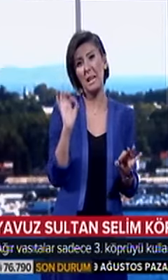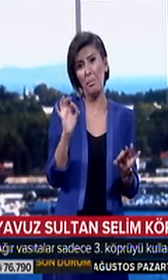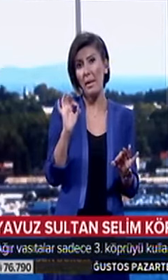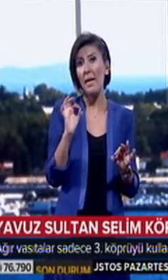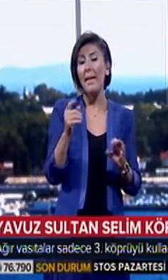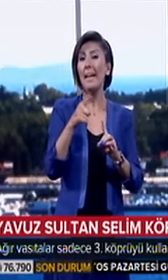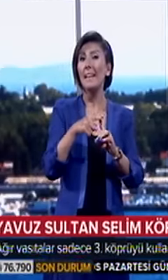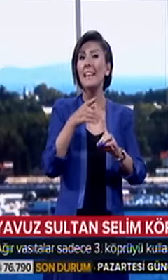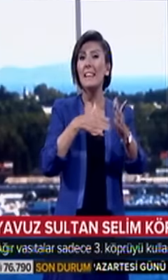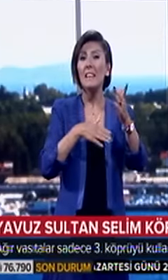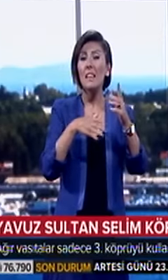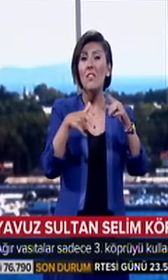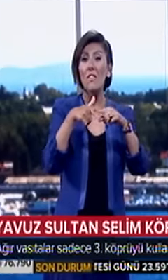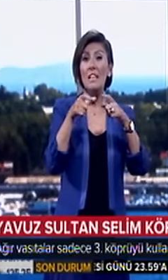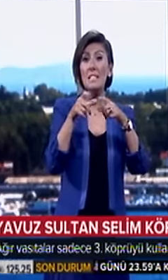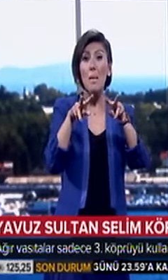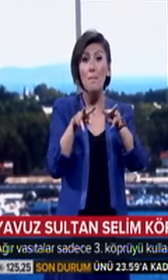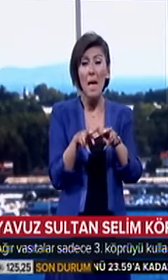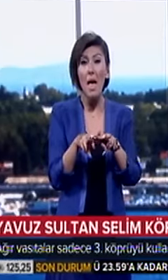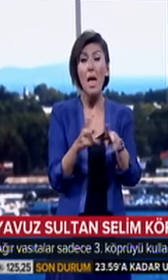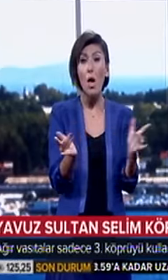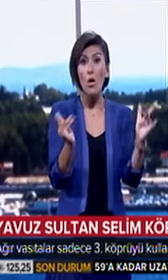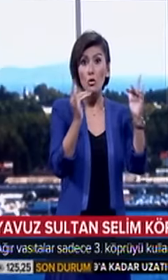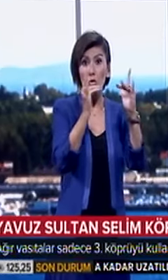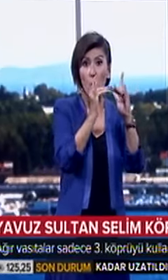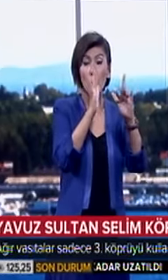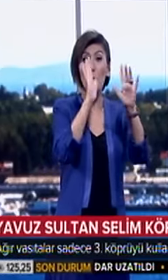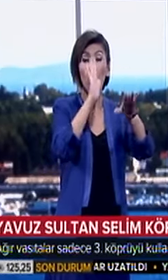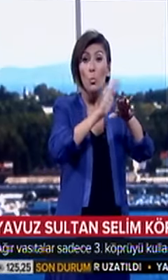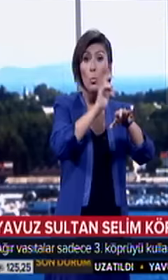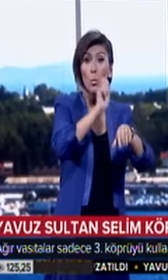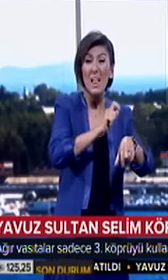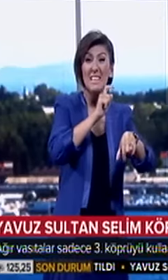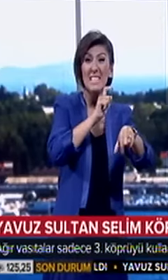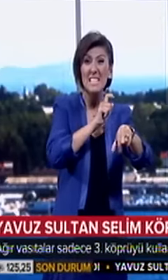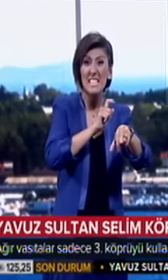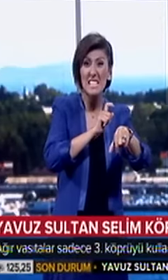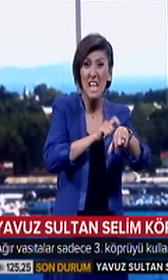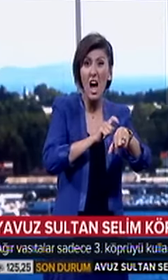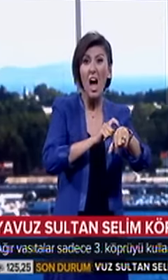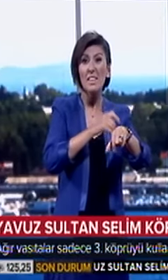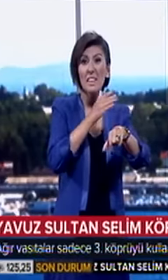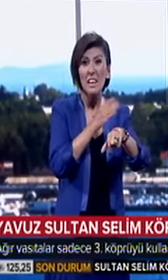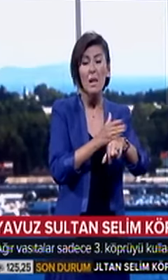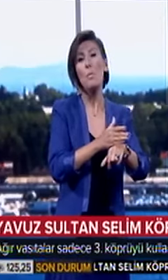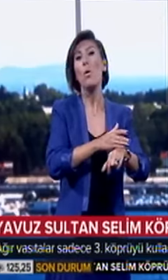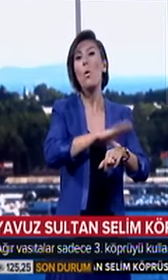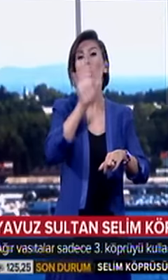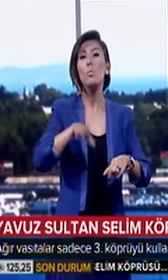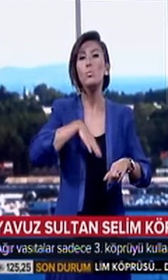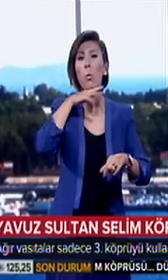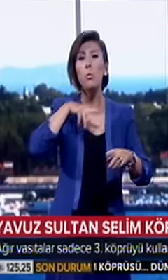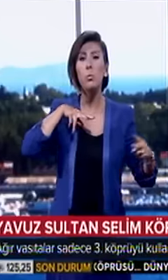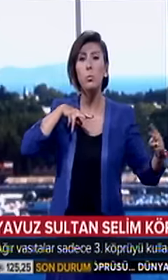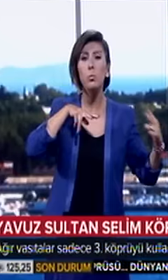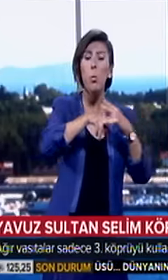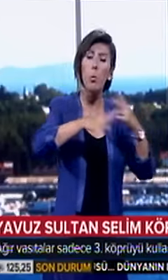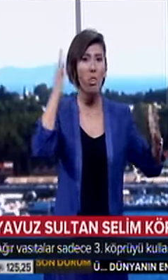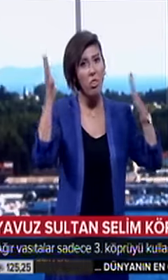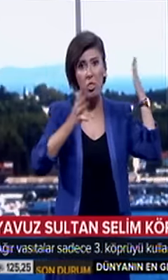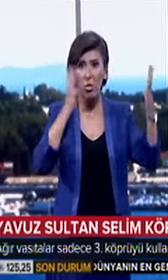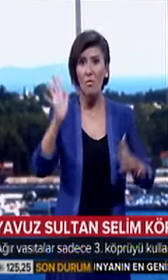geliyor. Fatih Sultan Mehmet Köprüsü'nü kullandıkları saat diliminde ise trafikte yoğunluğa neden oluyorlar.